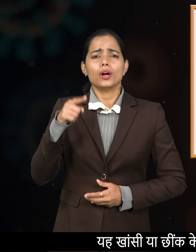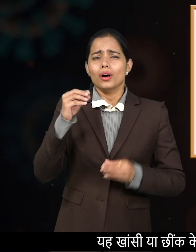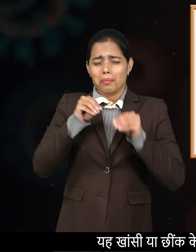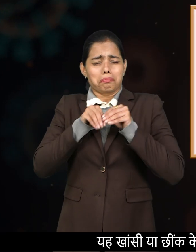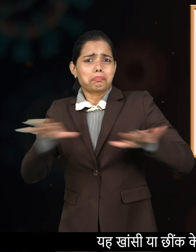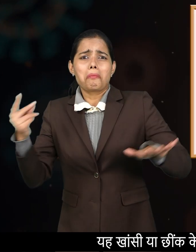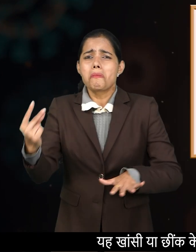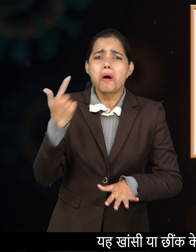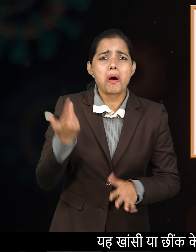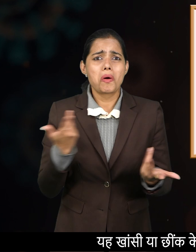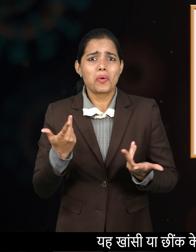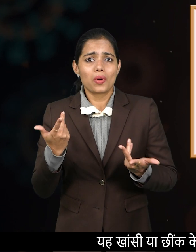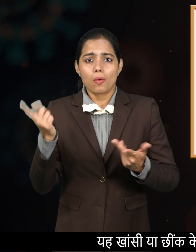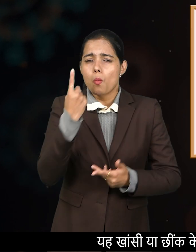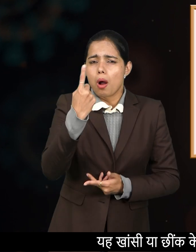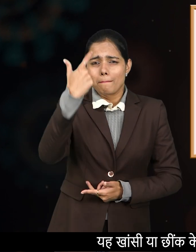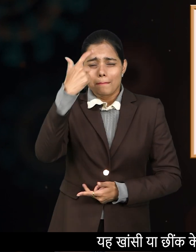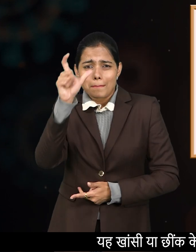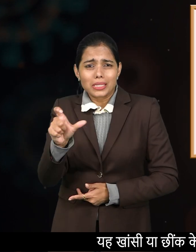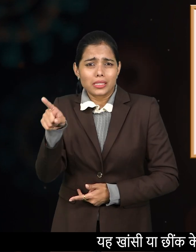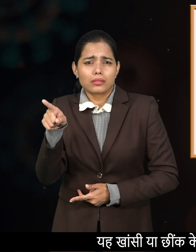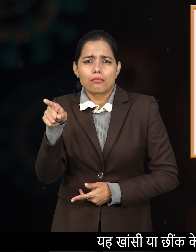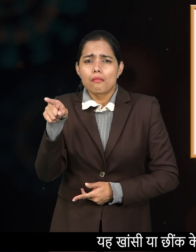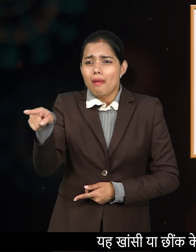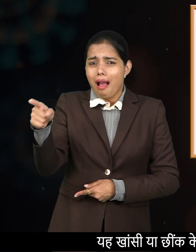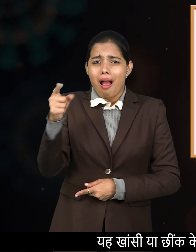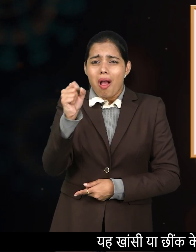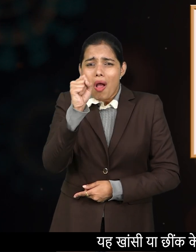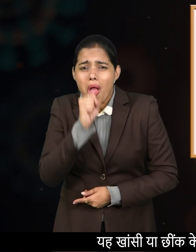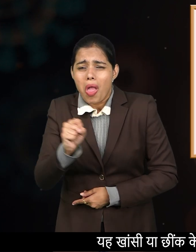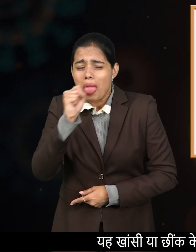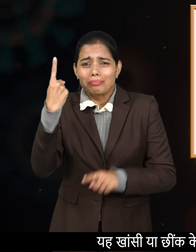यह खांसी या छींक के द्वारा एक व्यक्ति से दूसरे व्यक्ति में फैलता है।